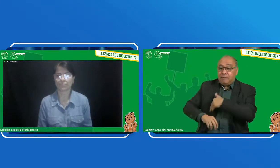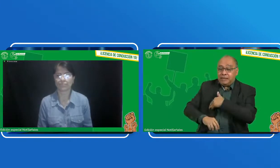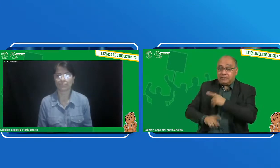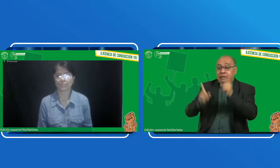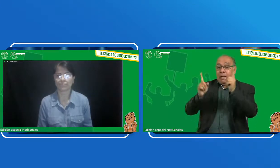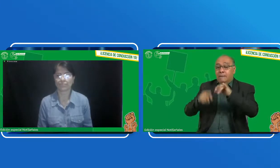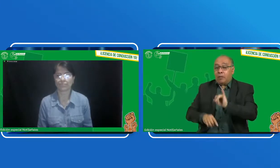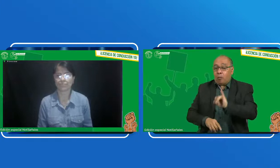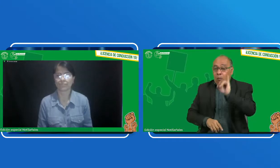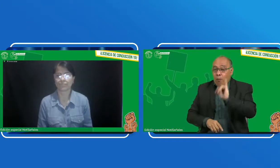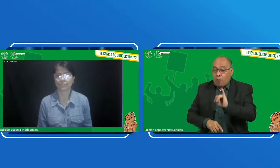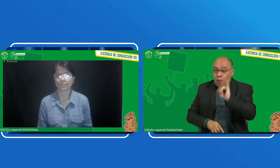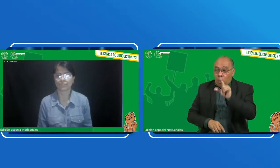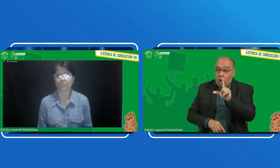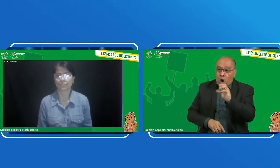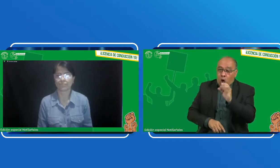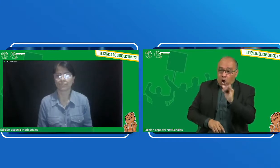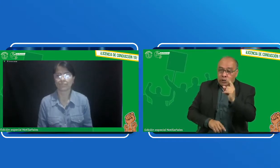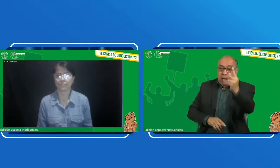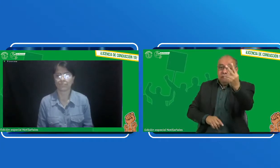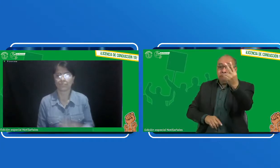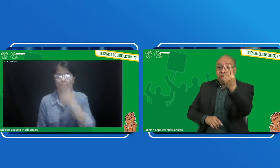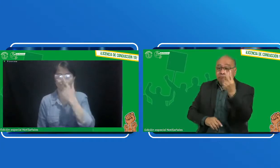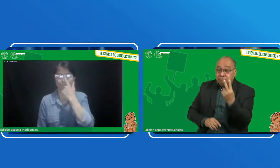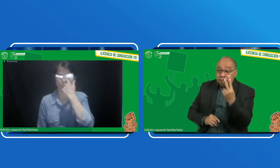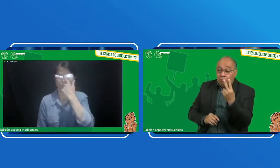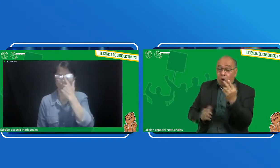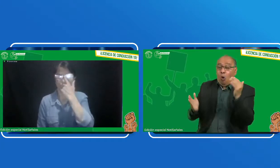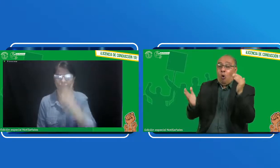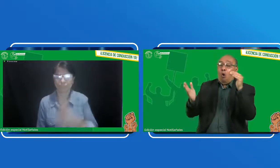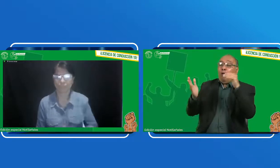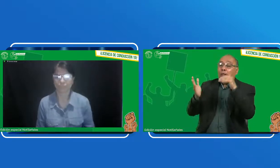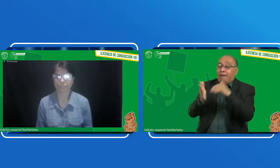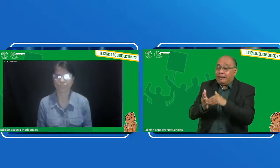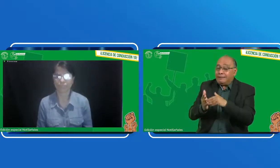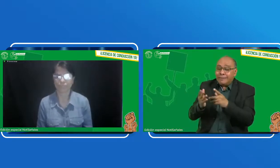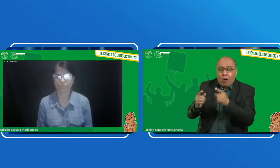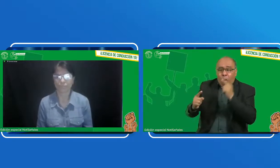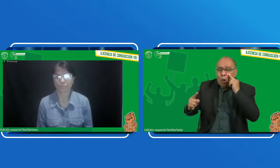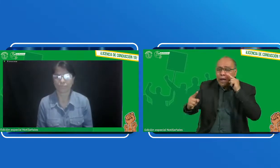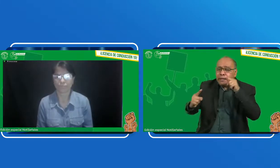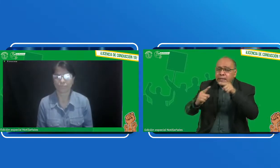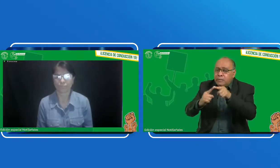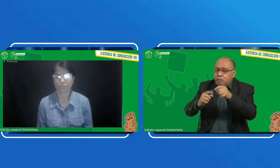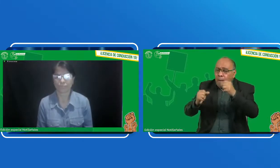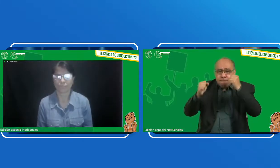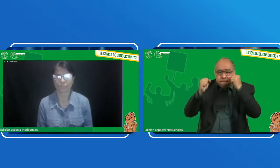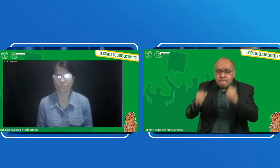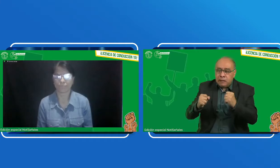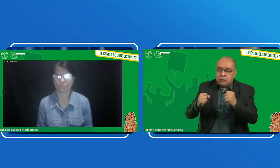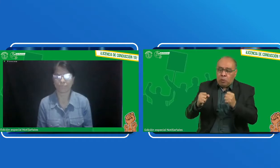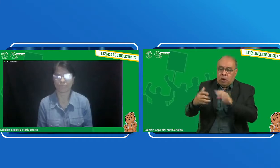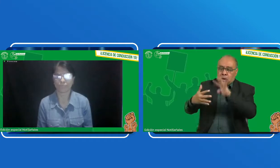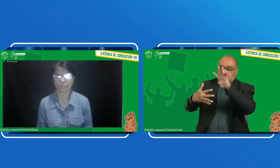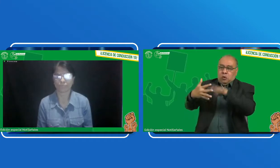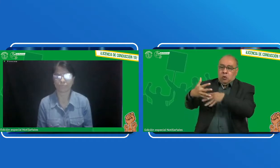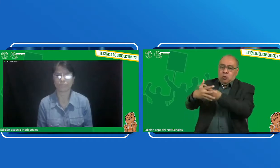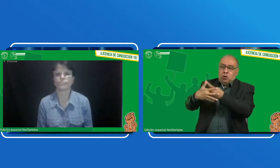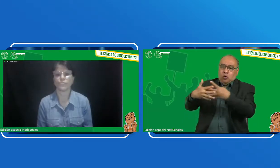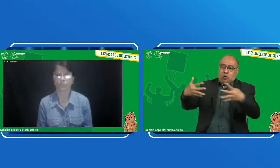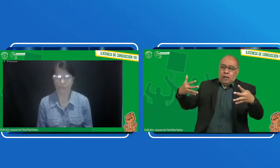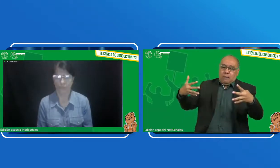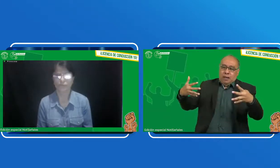firmado esta resolución y también desde el director de la ANSB, el doctor Lota. Lo